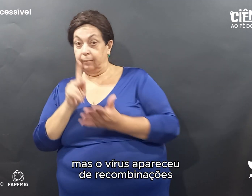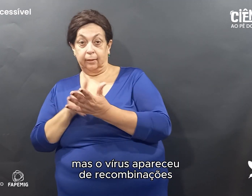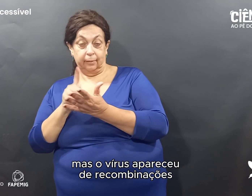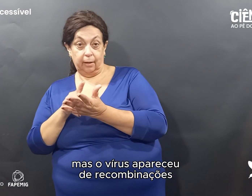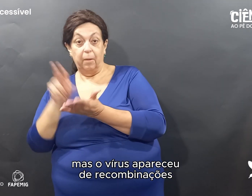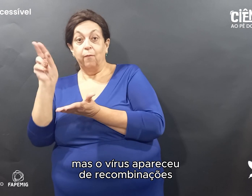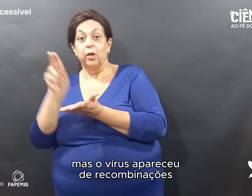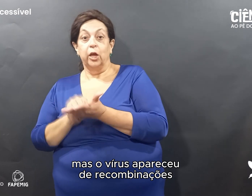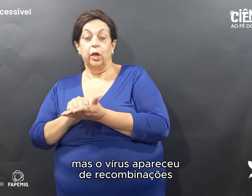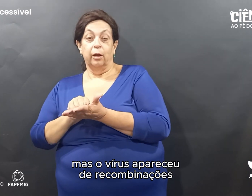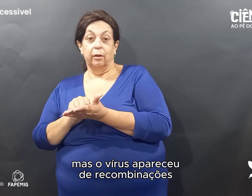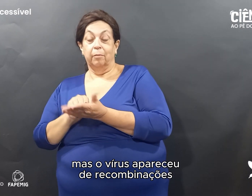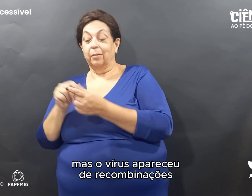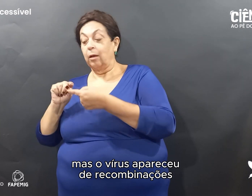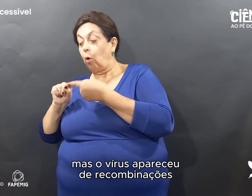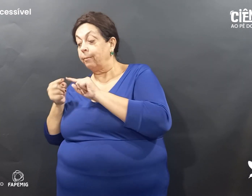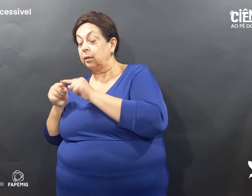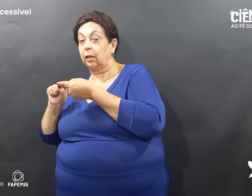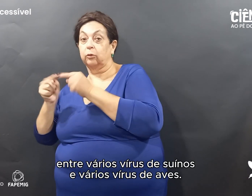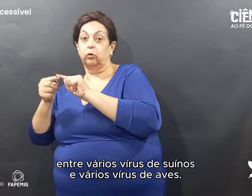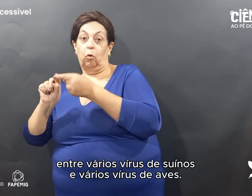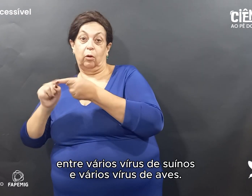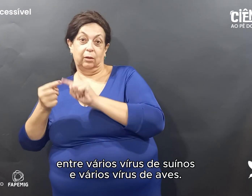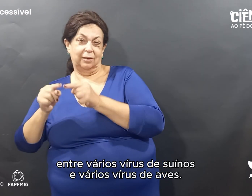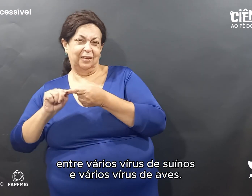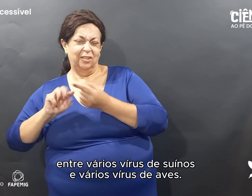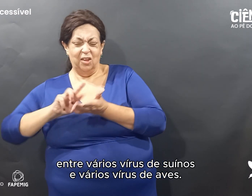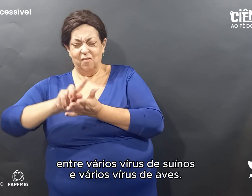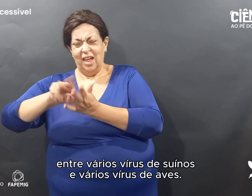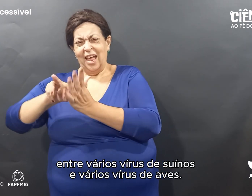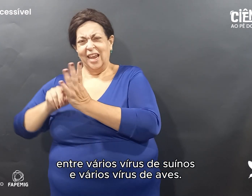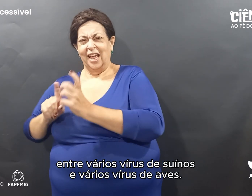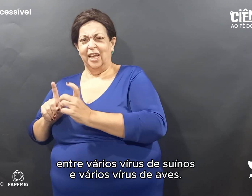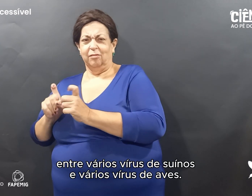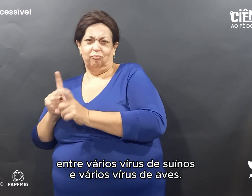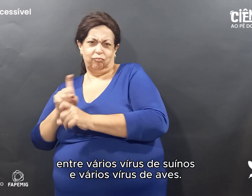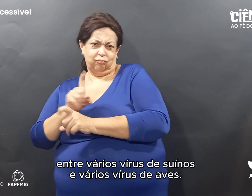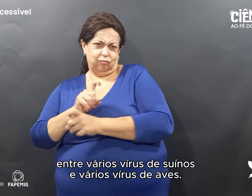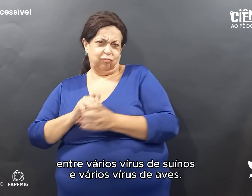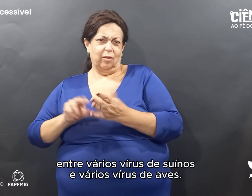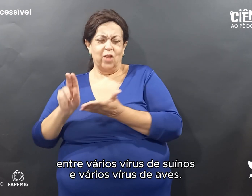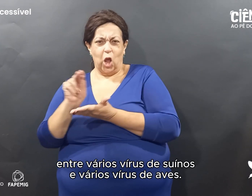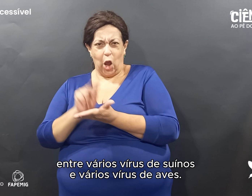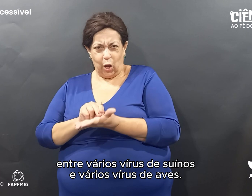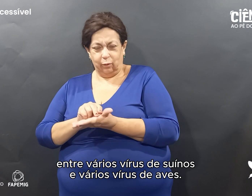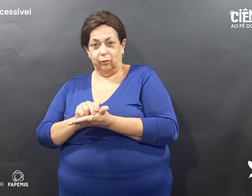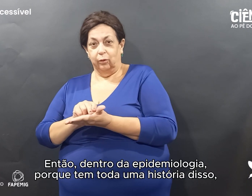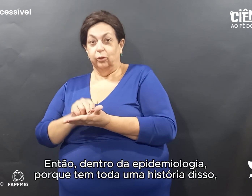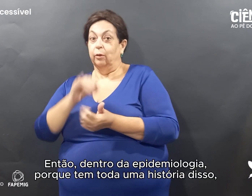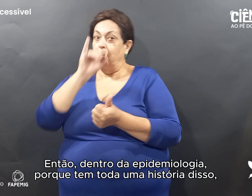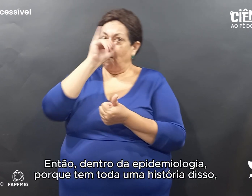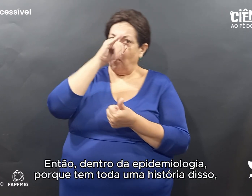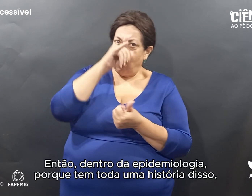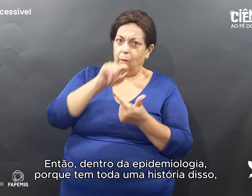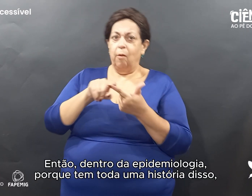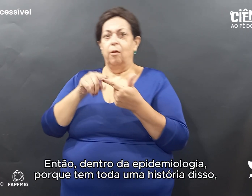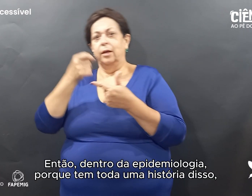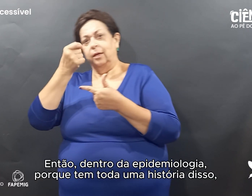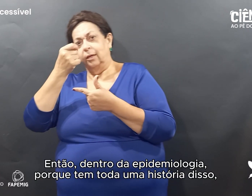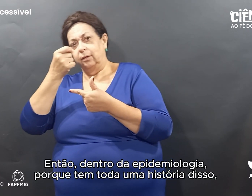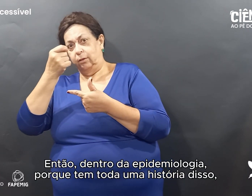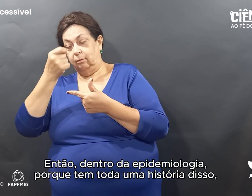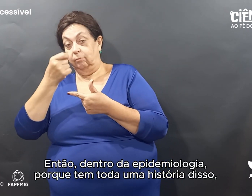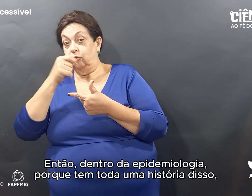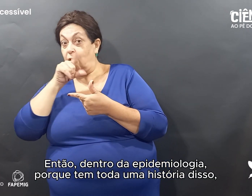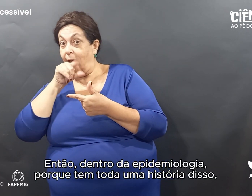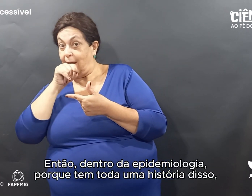vírus apareceu de recombinações entre vários vírus de suínos e vários vírus de aves. Então, dentro da epidemiologia, porque